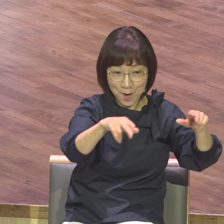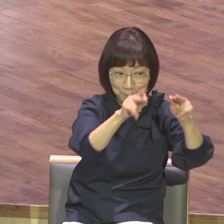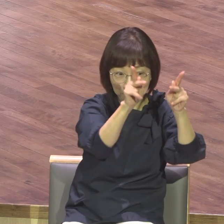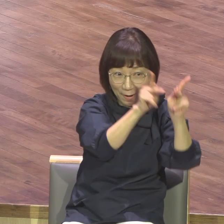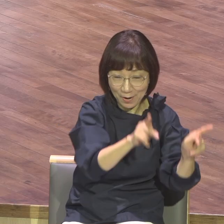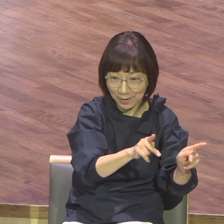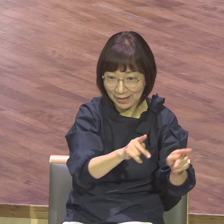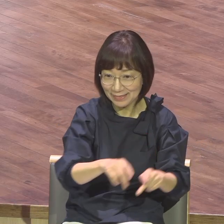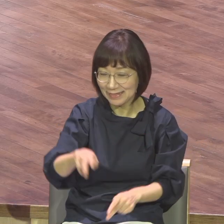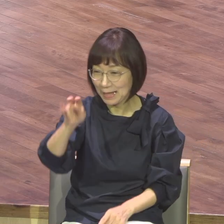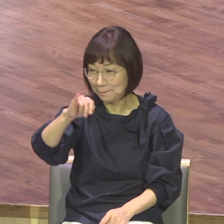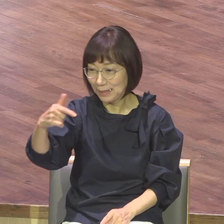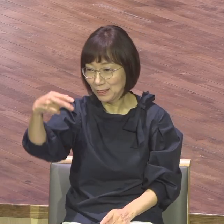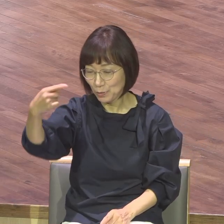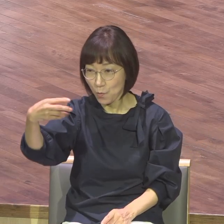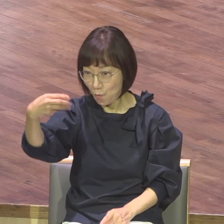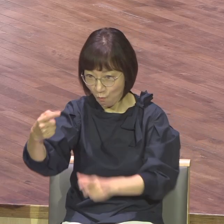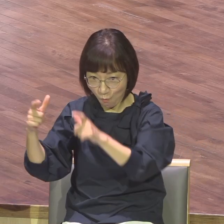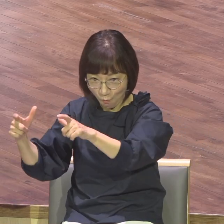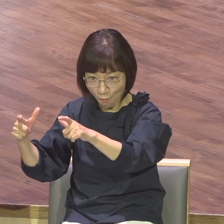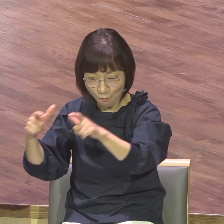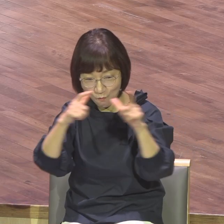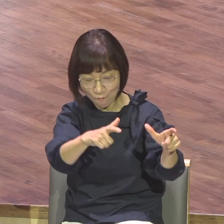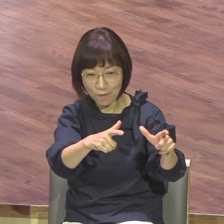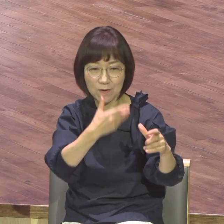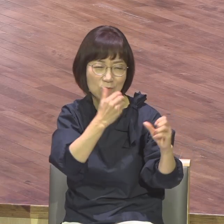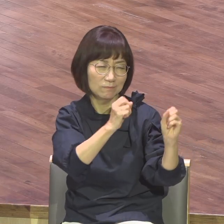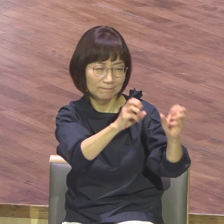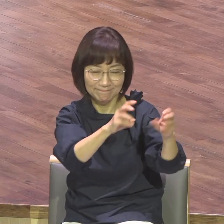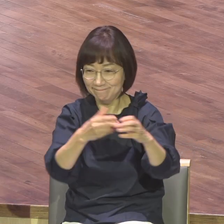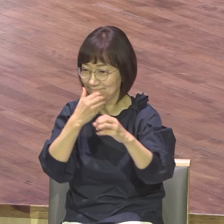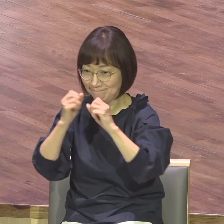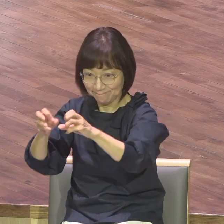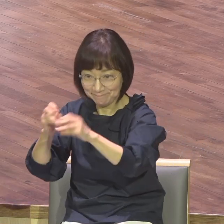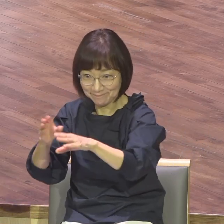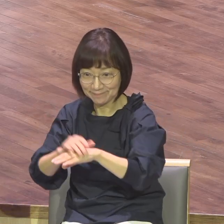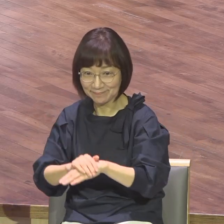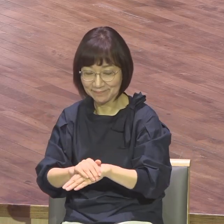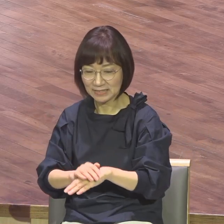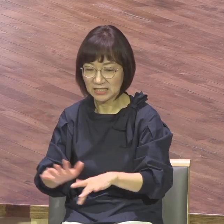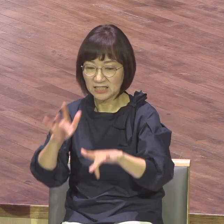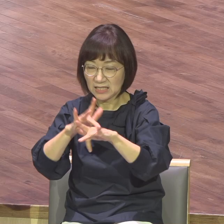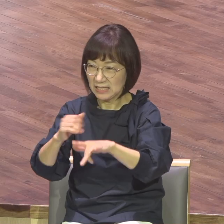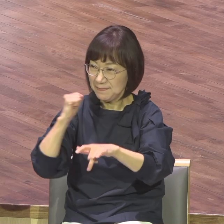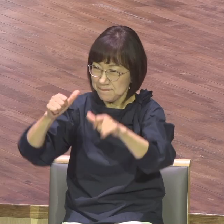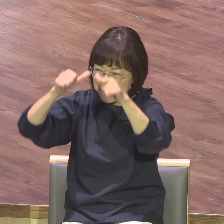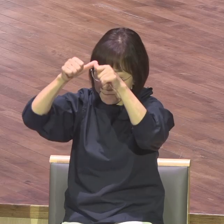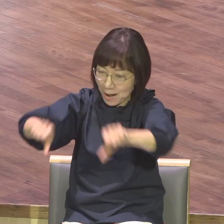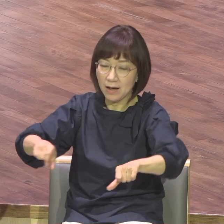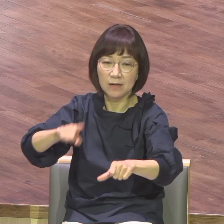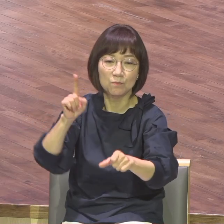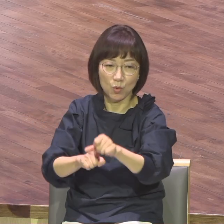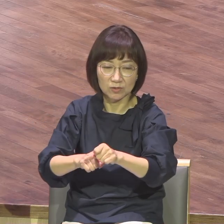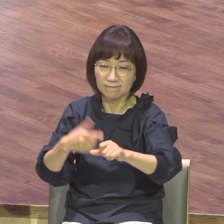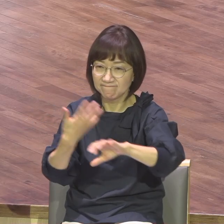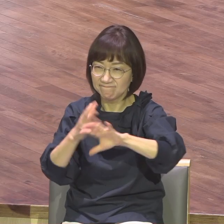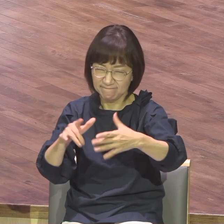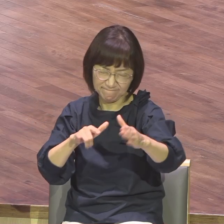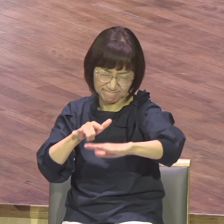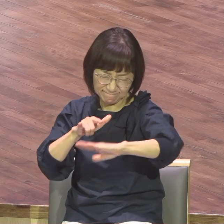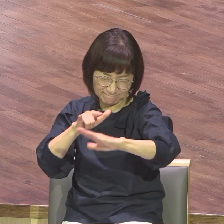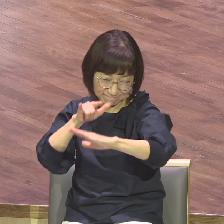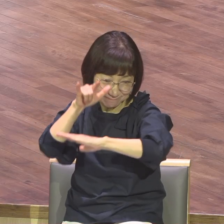십자가 대속과 부활의 권능을 힘입어서 흑암 세력 경관지를 파러 간다. 그게 해외 전도 캠프예요.